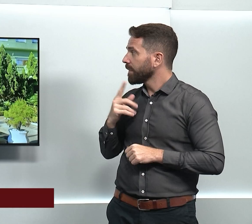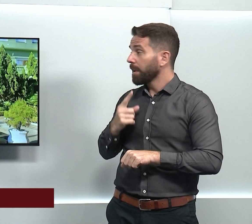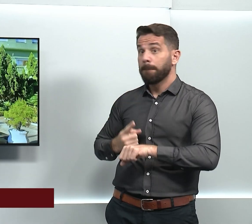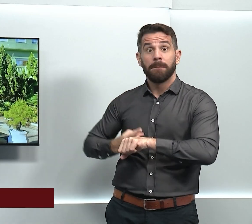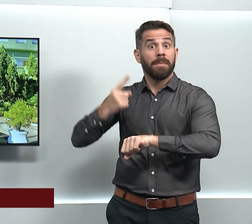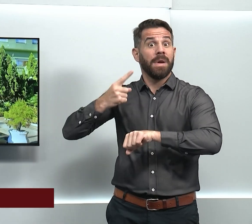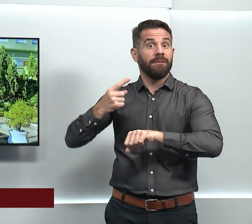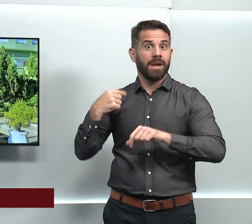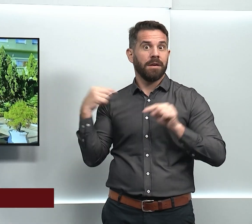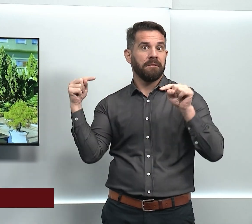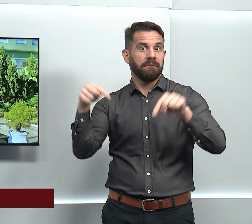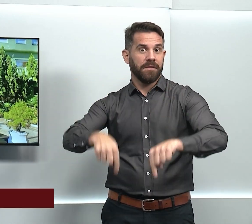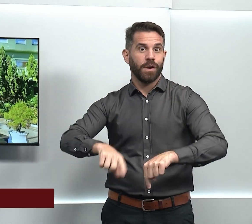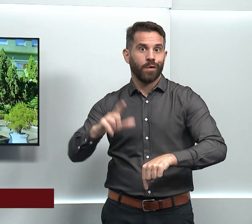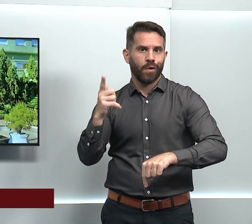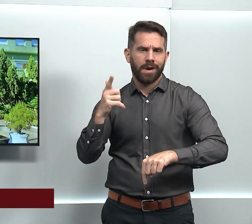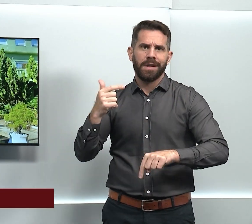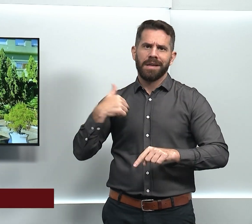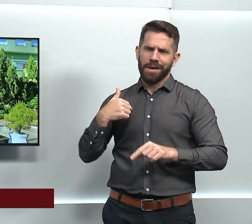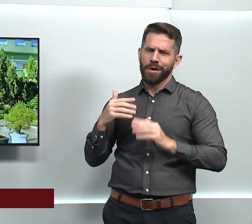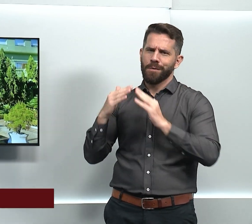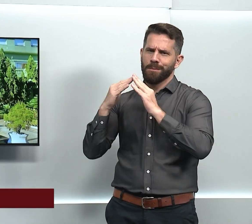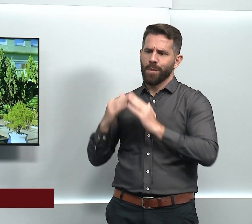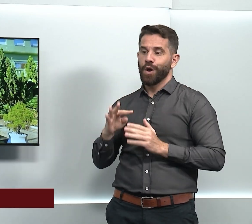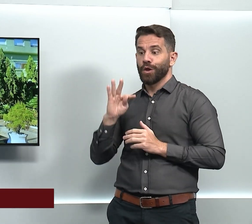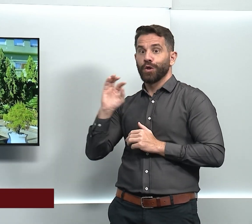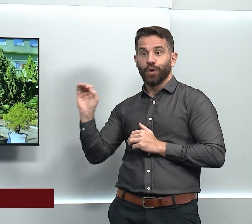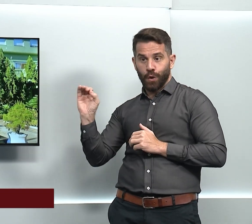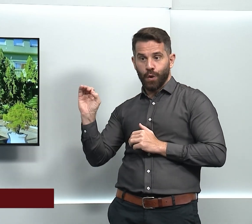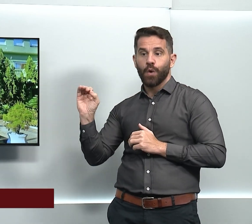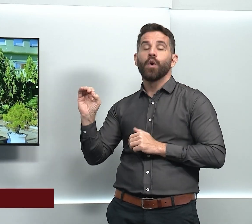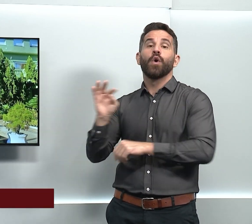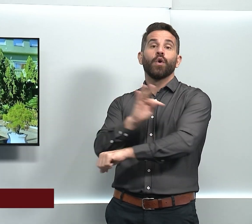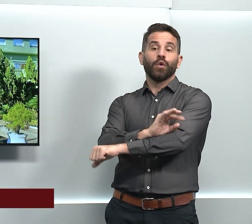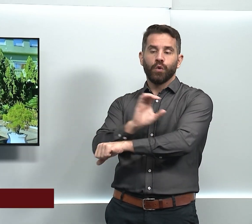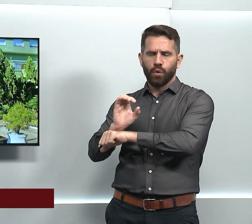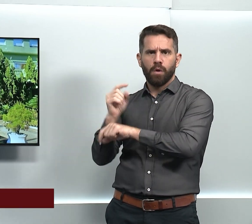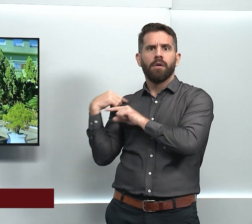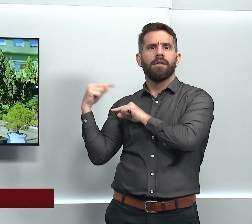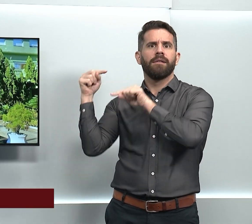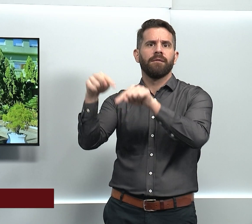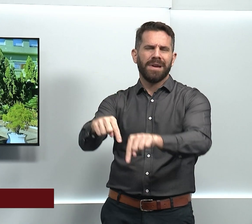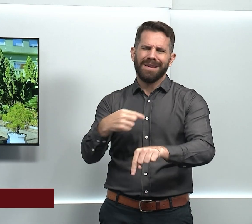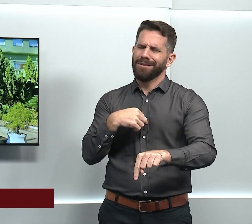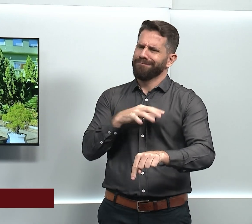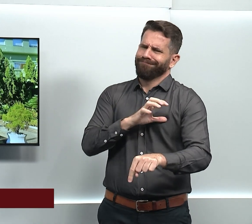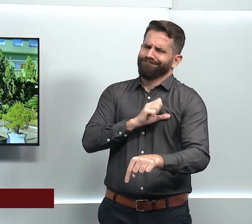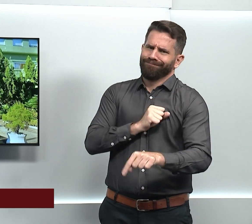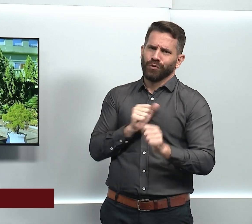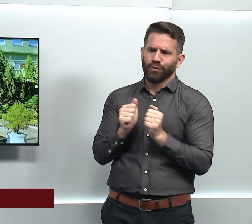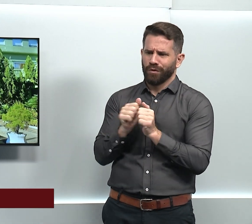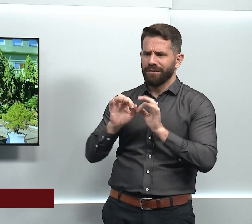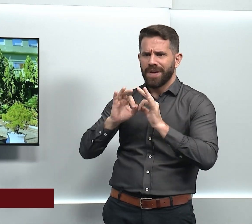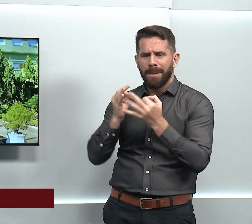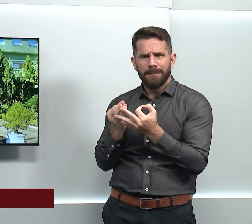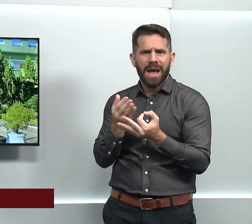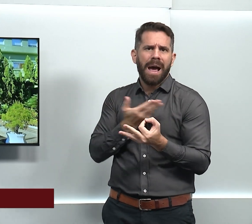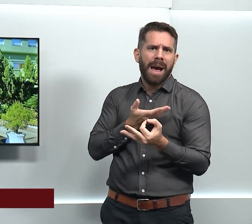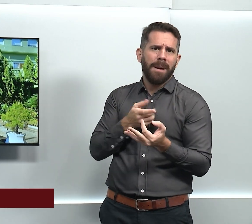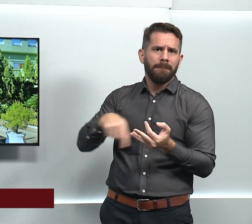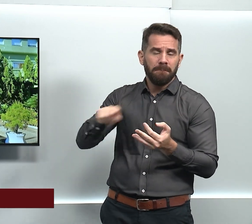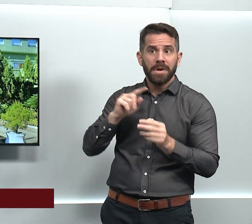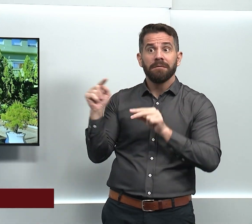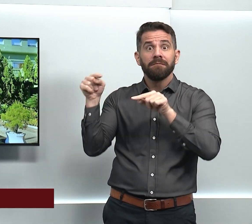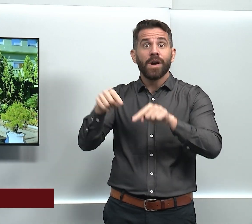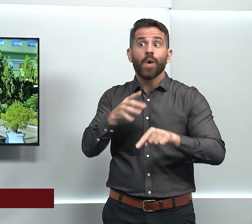estado vizinho, né, do Tocantins, e eu tô amando. Eu junto com a minha família, alguns amigos também, viemos para Goiânia para conhecer e,